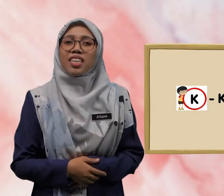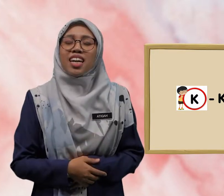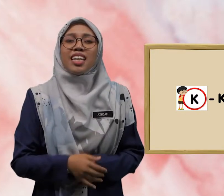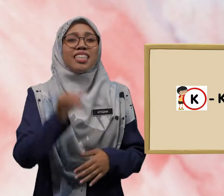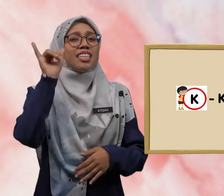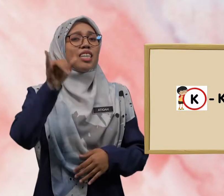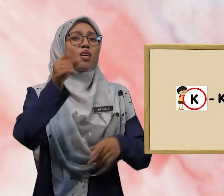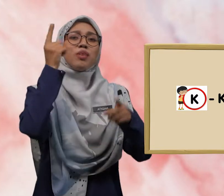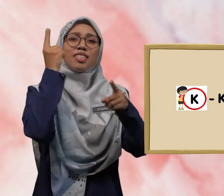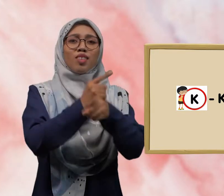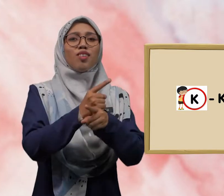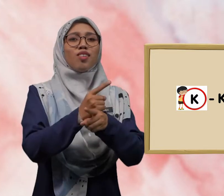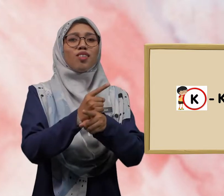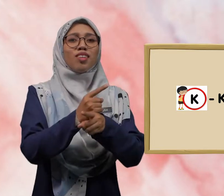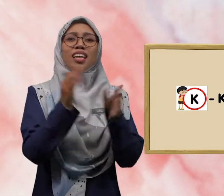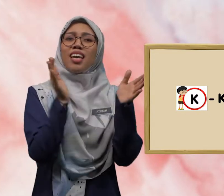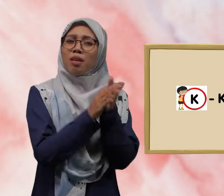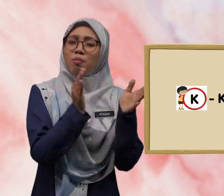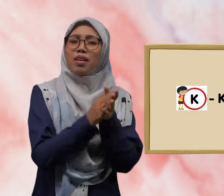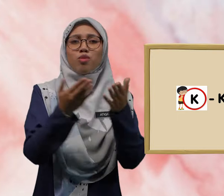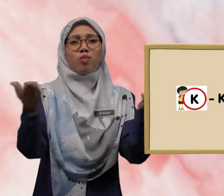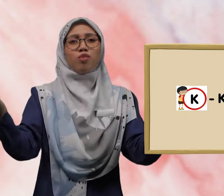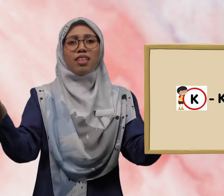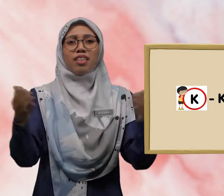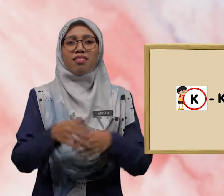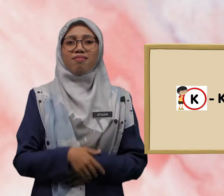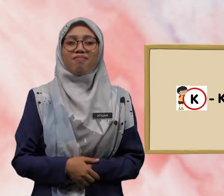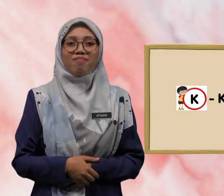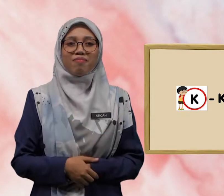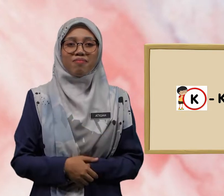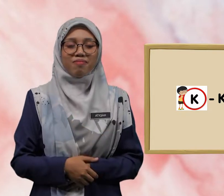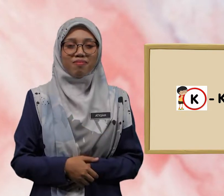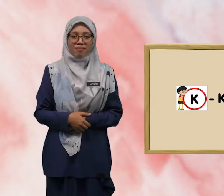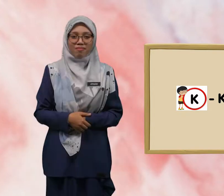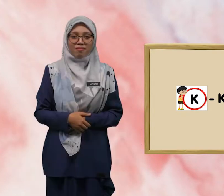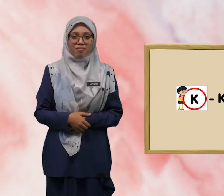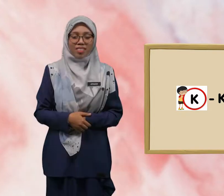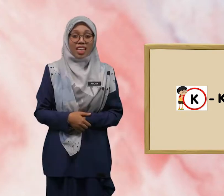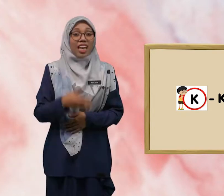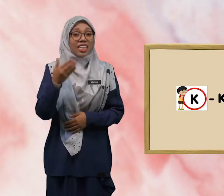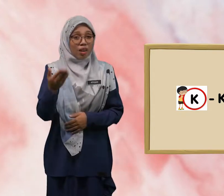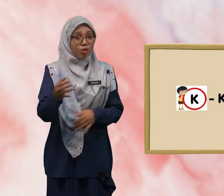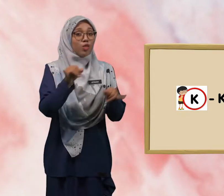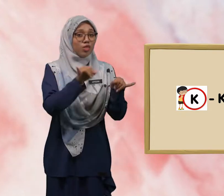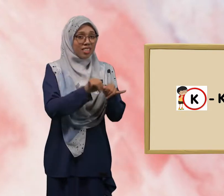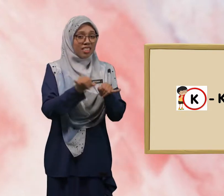ya betul hebat murid-murid hai cantik Kamu juga